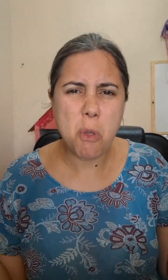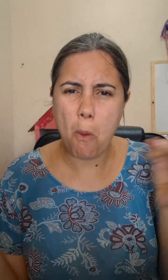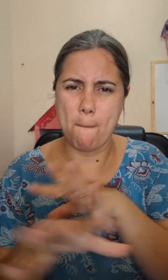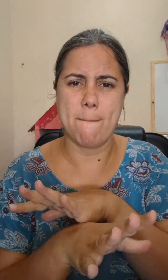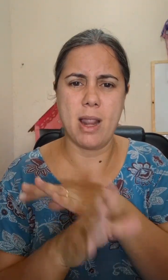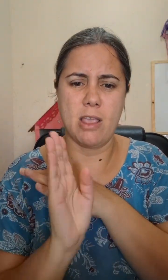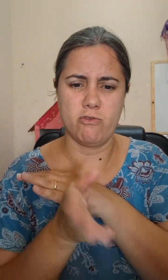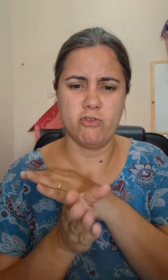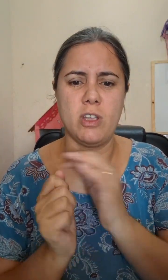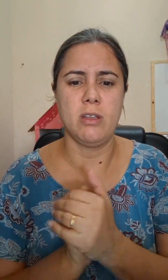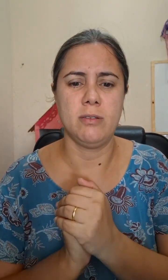na sua constituição,